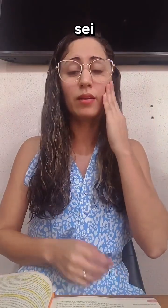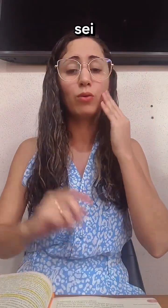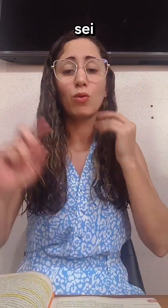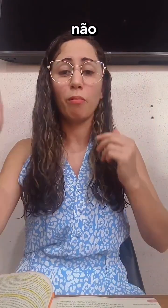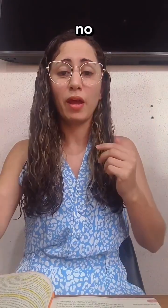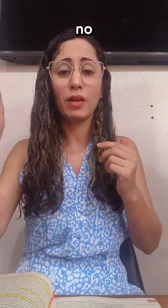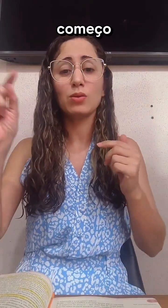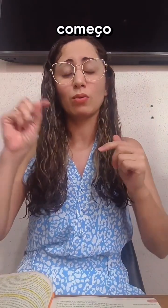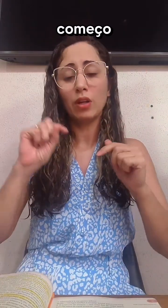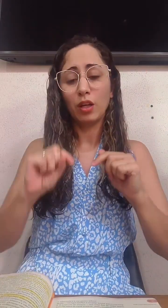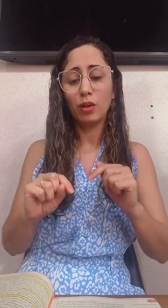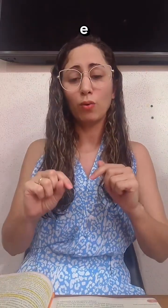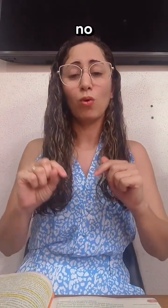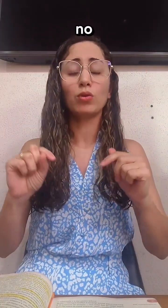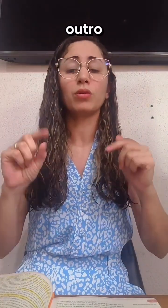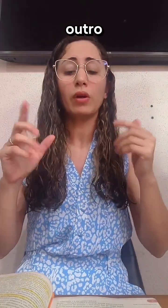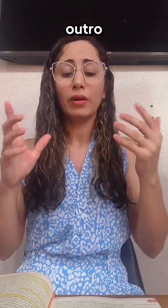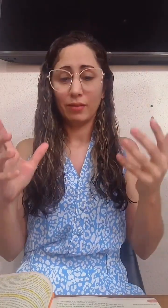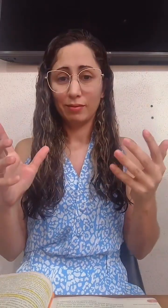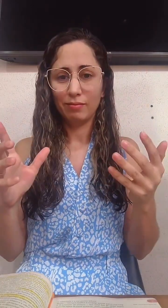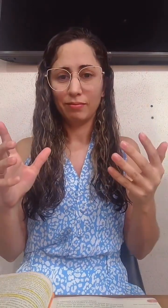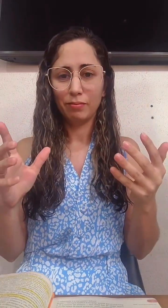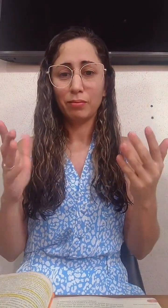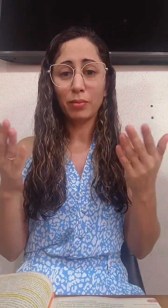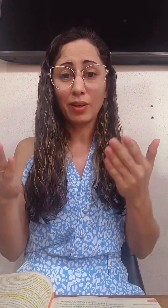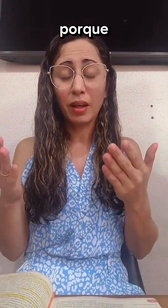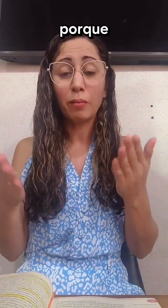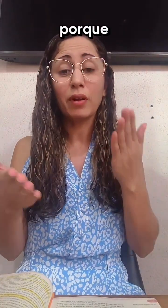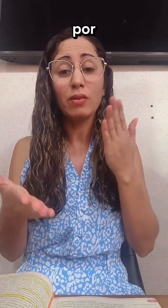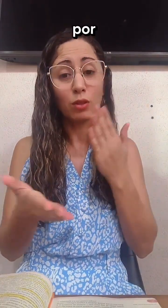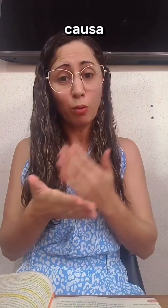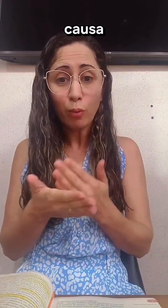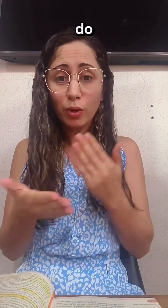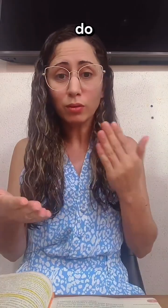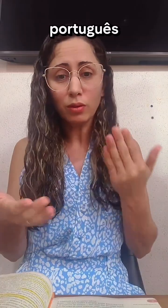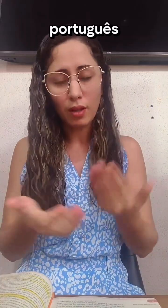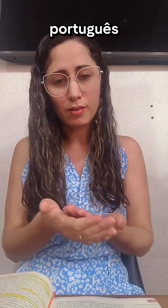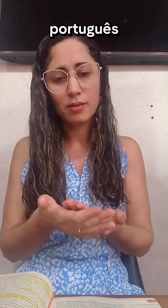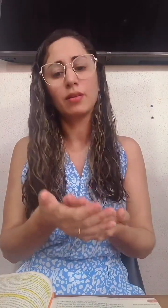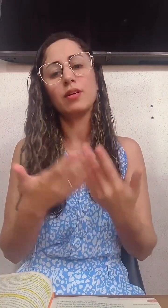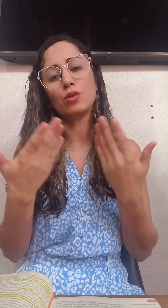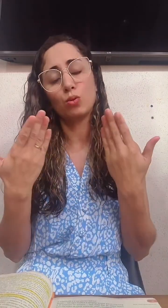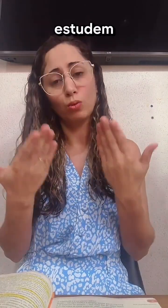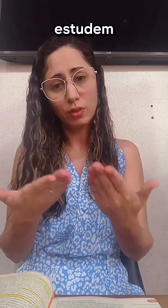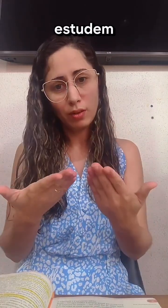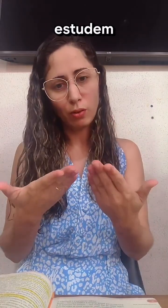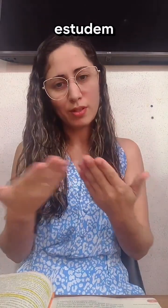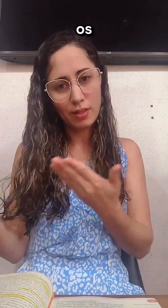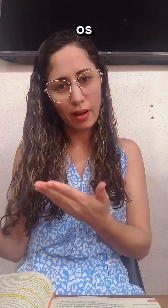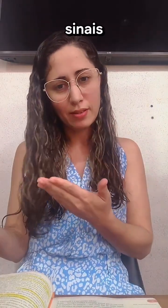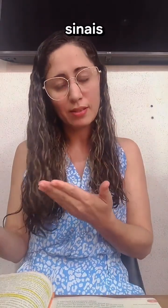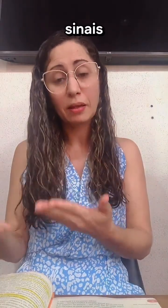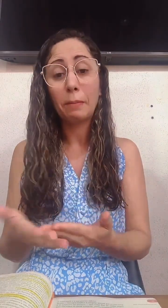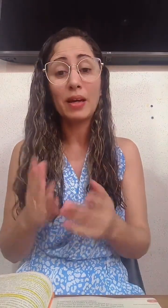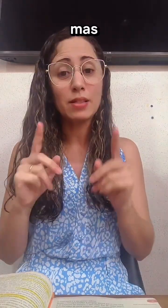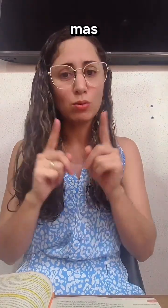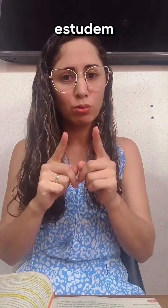não no começo e no outro? Por quê? Por causa do português. Estudem os sinais, mas estudem